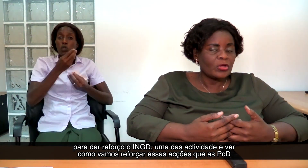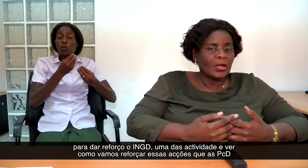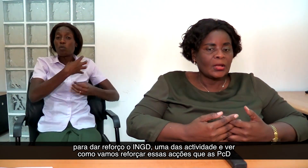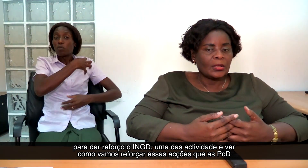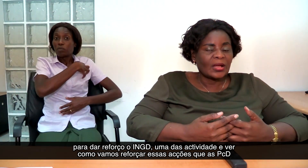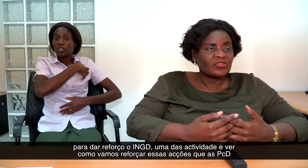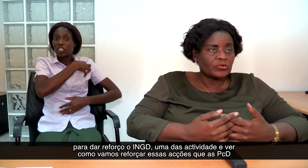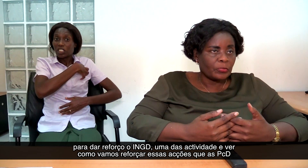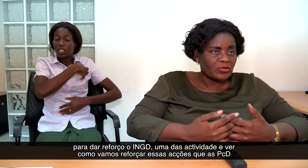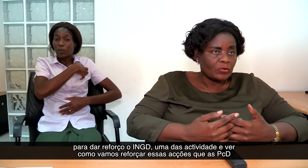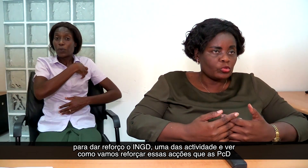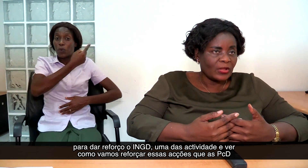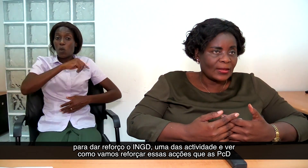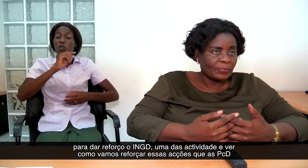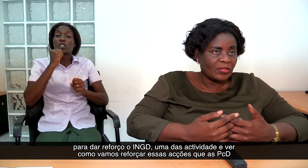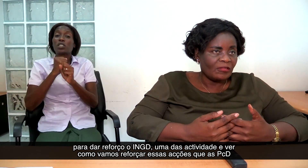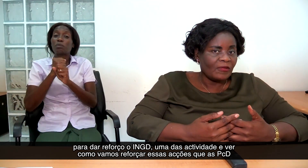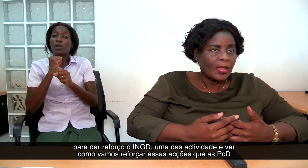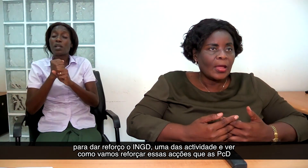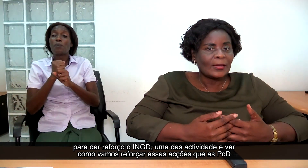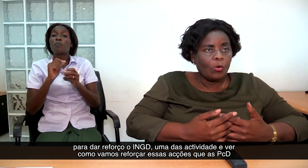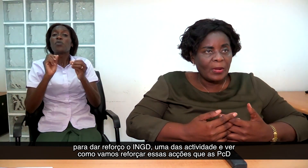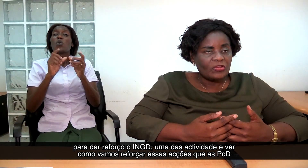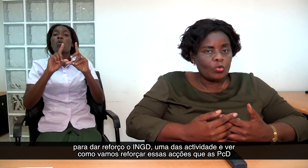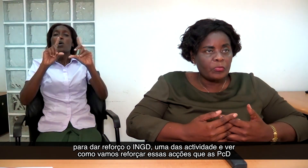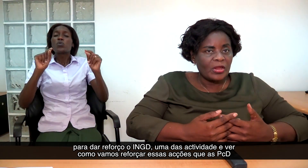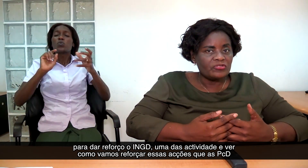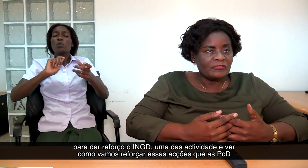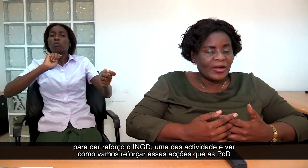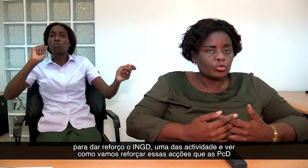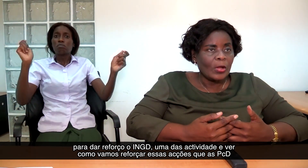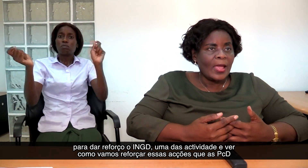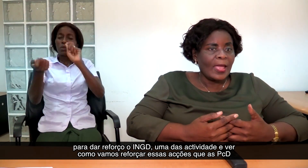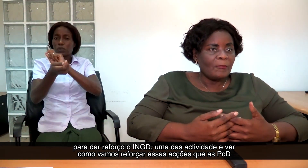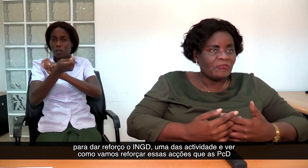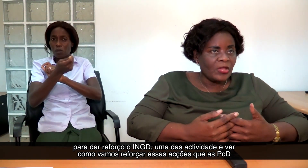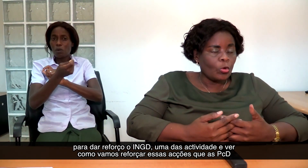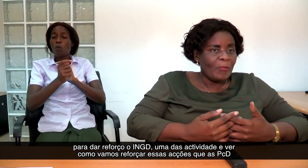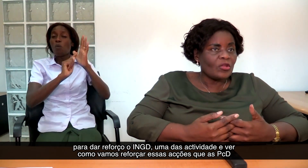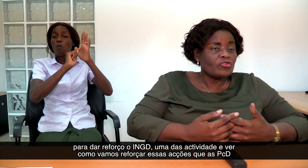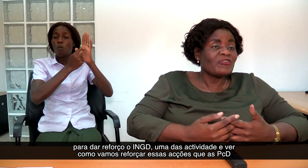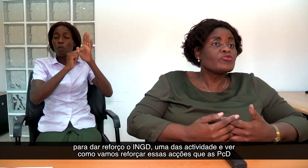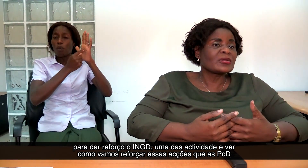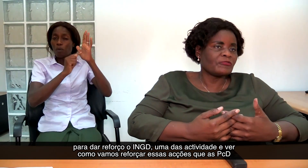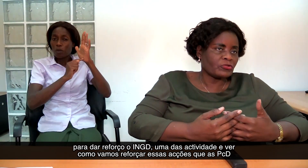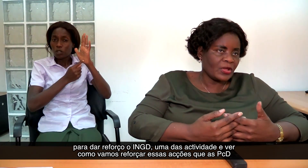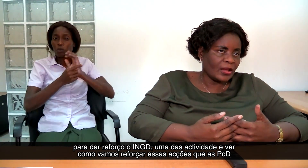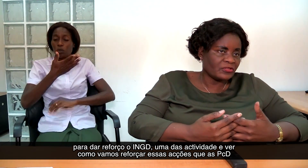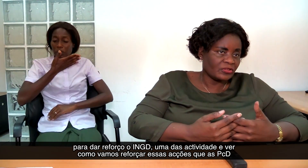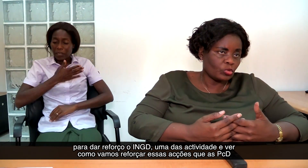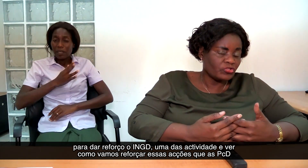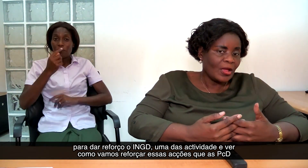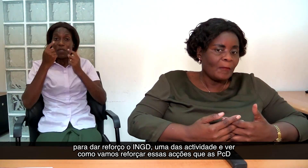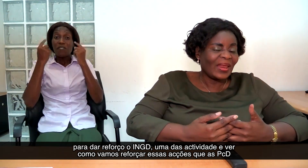trabalhamos na questão de proteção social adaptativa. Então, uma das componentes, de facto, é ver como é que nós vamos reforçar